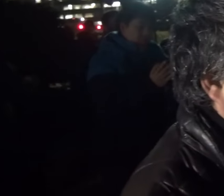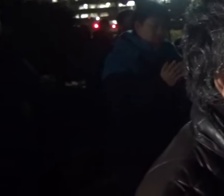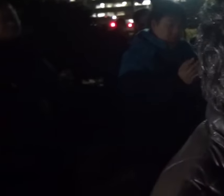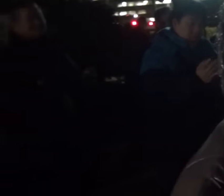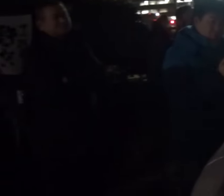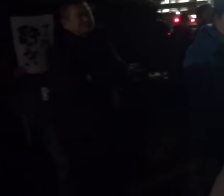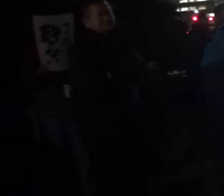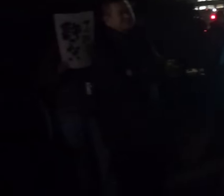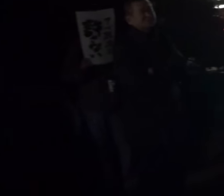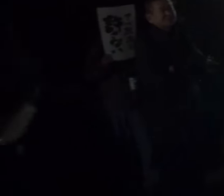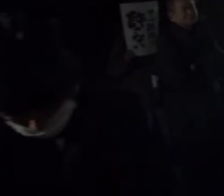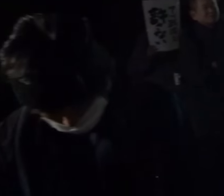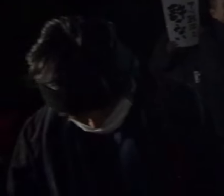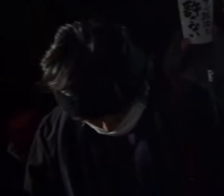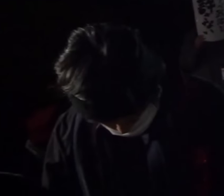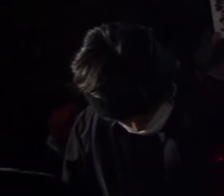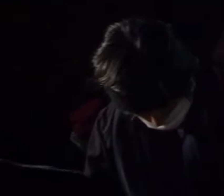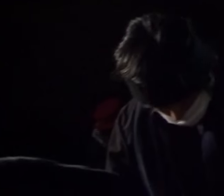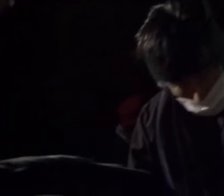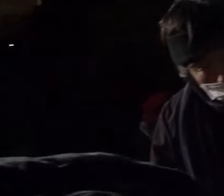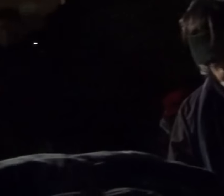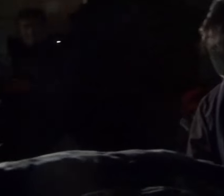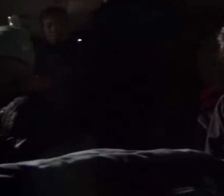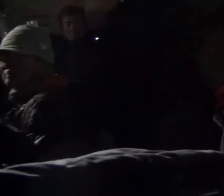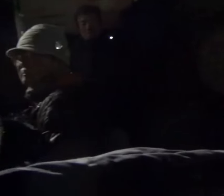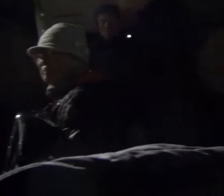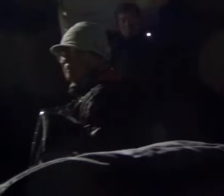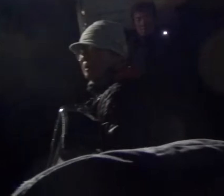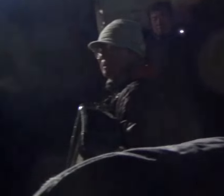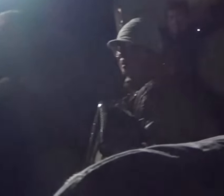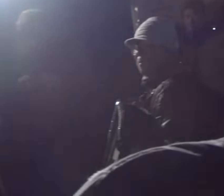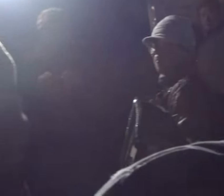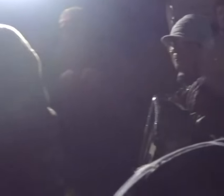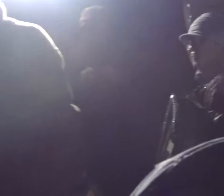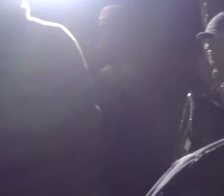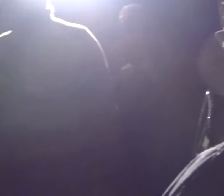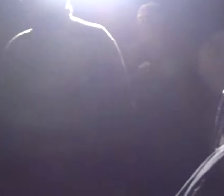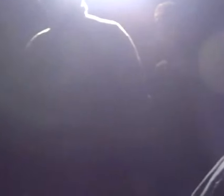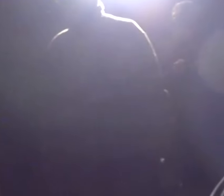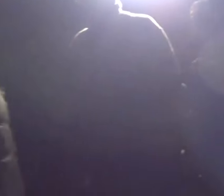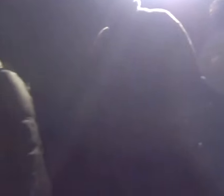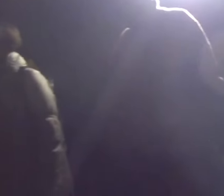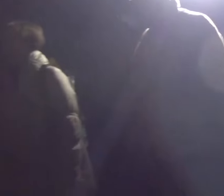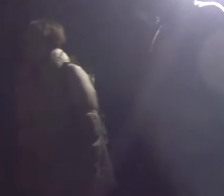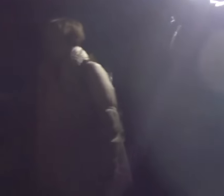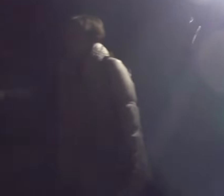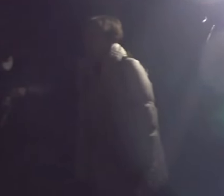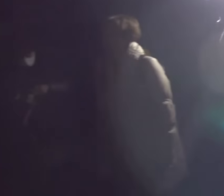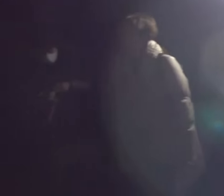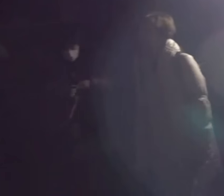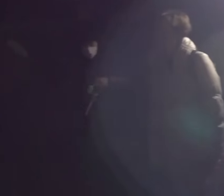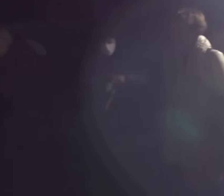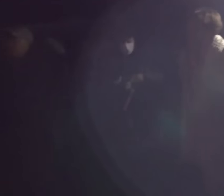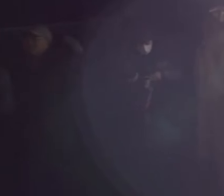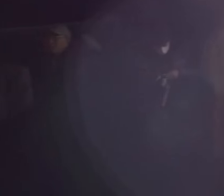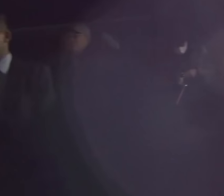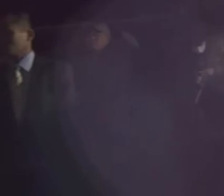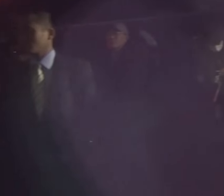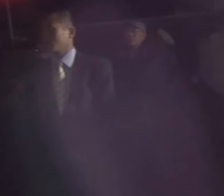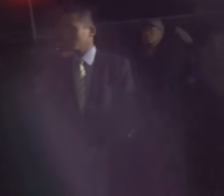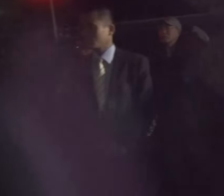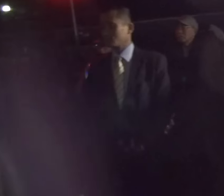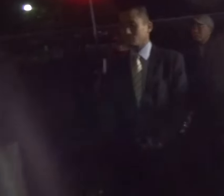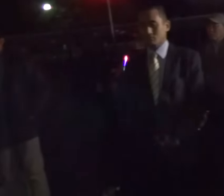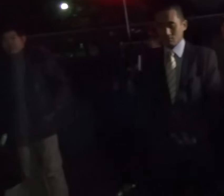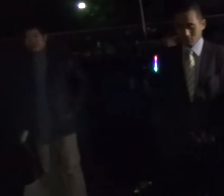。はい、では寒いですけれども声を上げたいと思います。 ちょっとね、寒いですからね、 ちょっとね、 ああの 回路